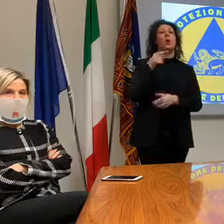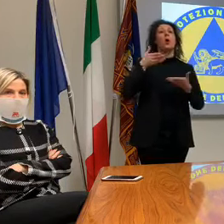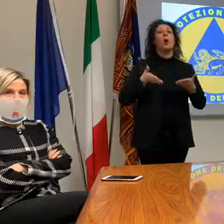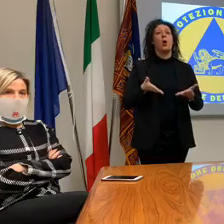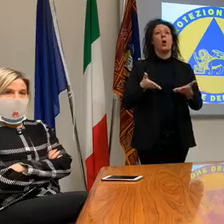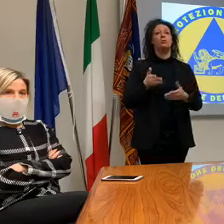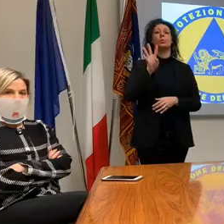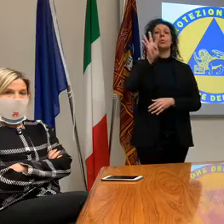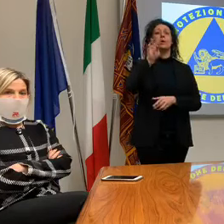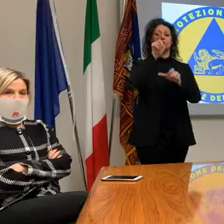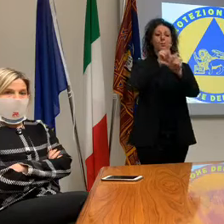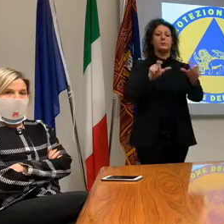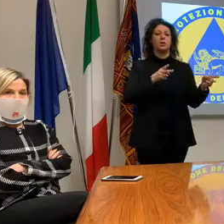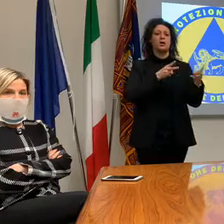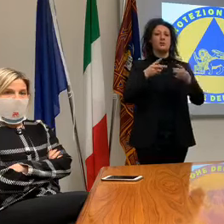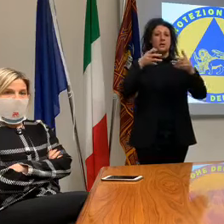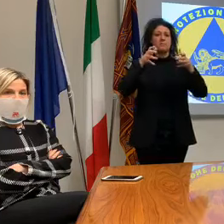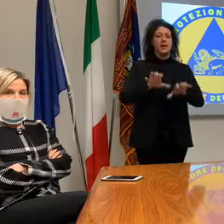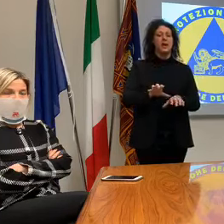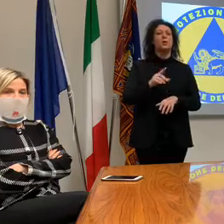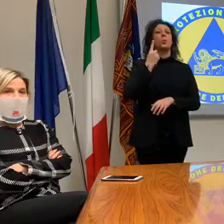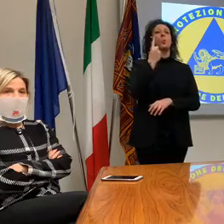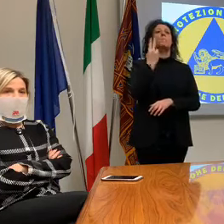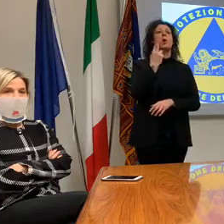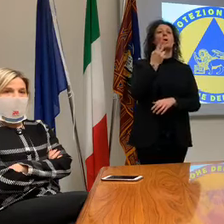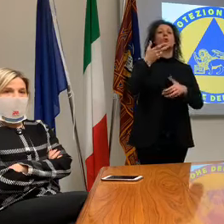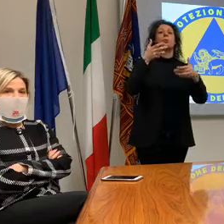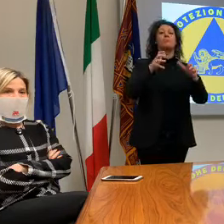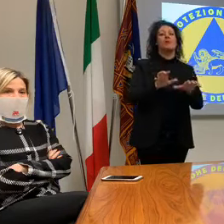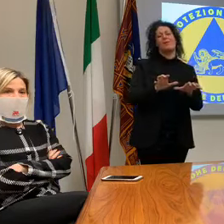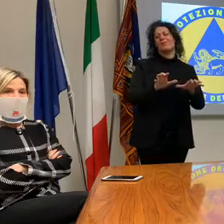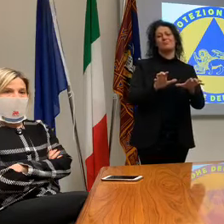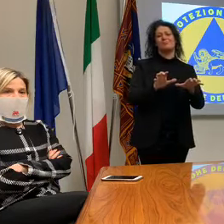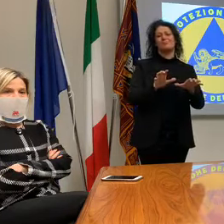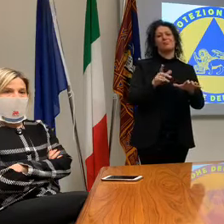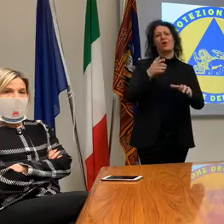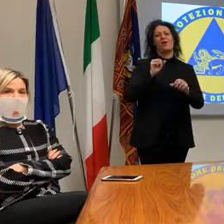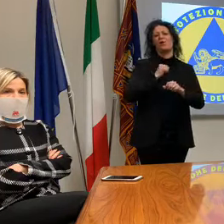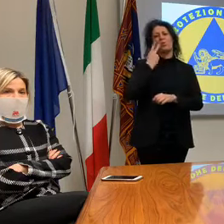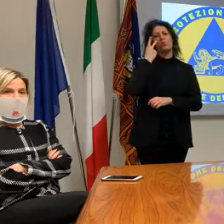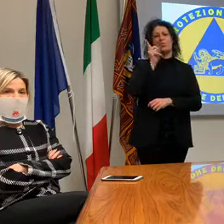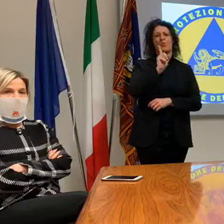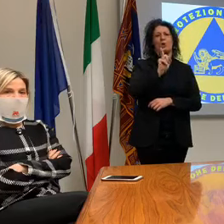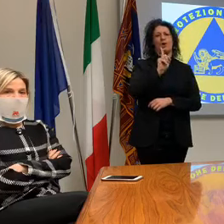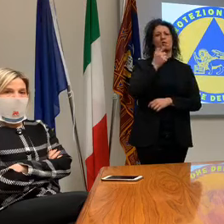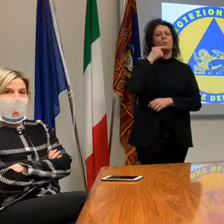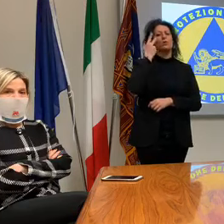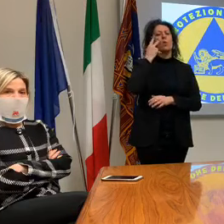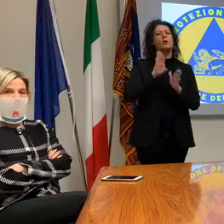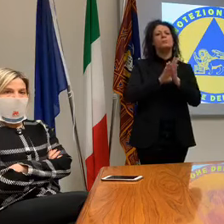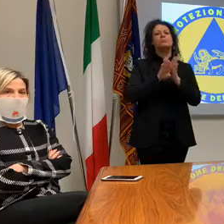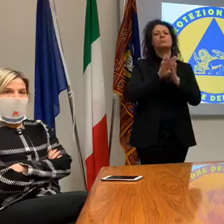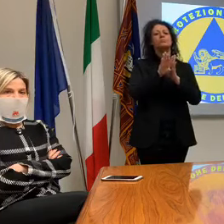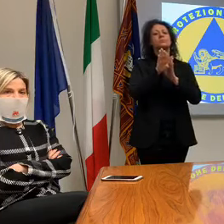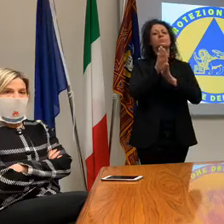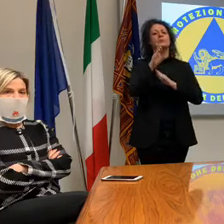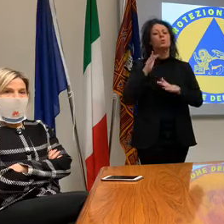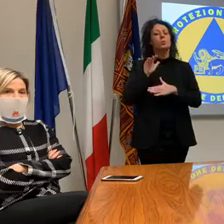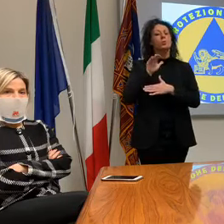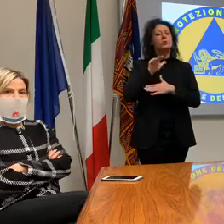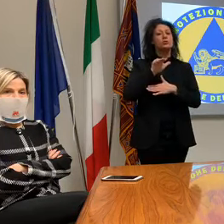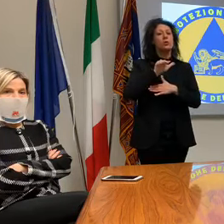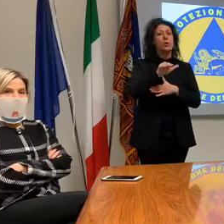meno, un morto in meno. Guardate, cioè il trend quando è trend lo si vede giorno dopo giorno in maniera sempre più importante e vedrete